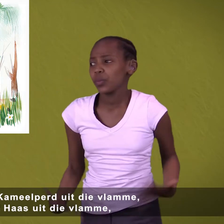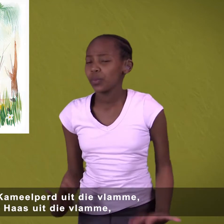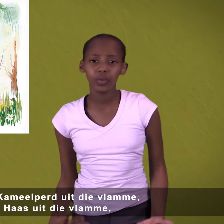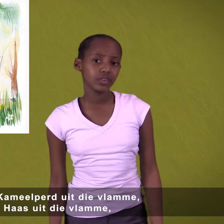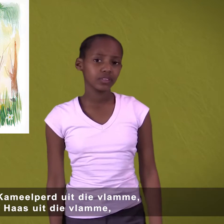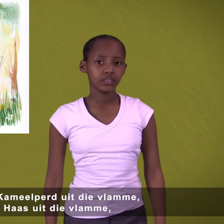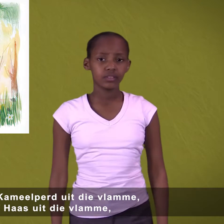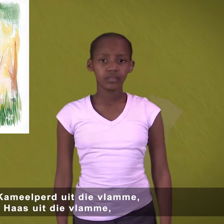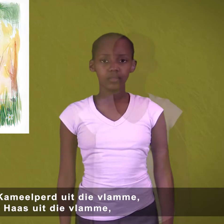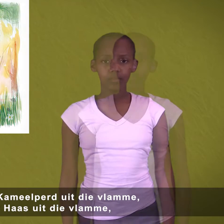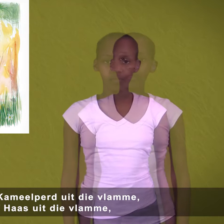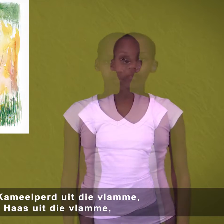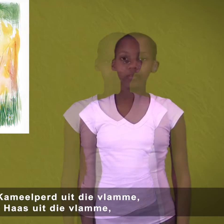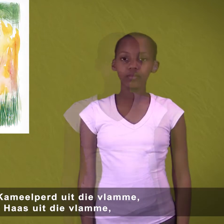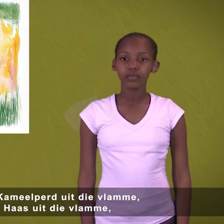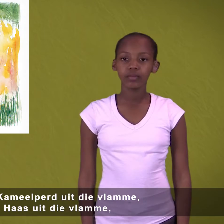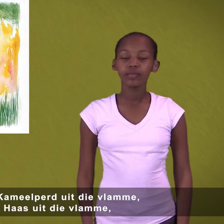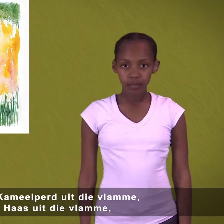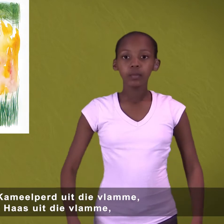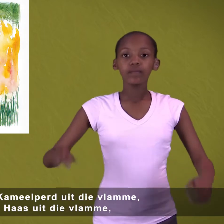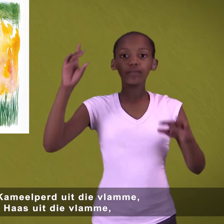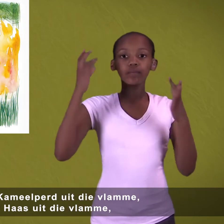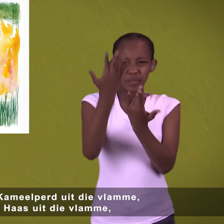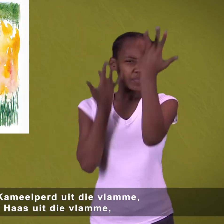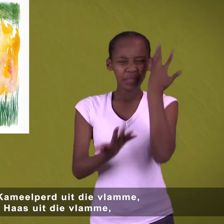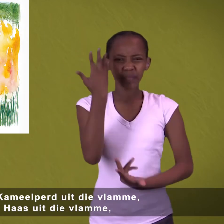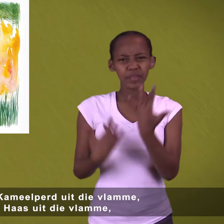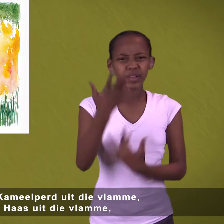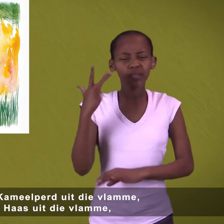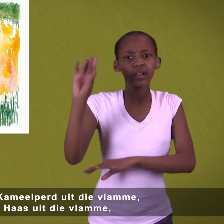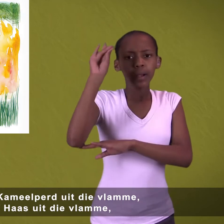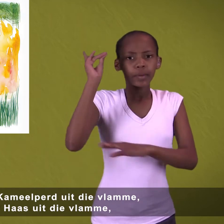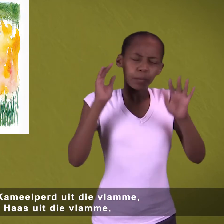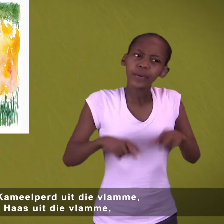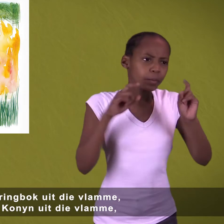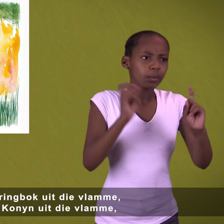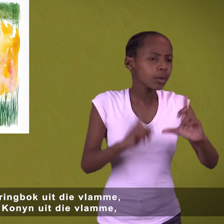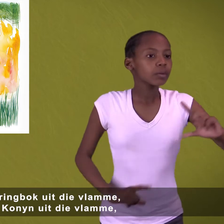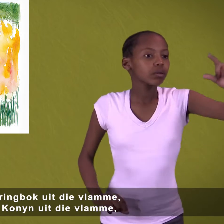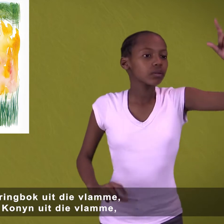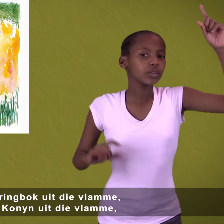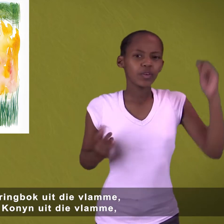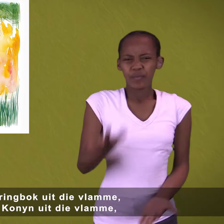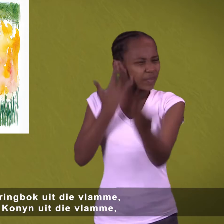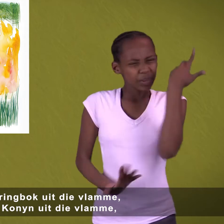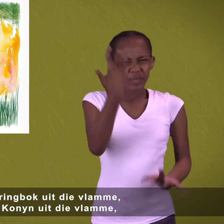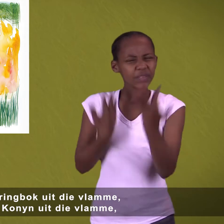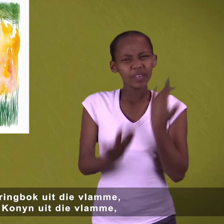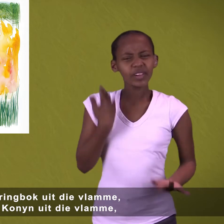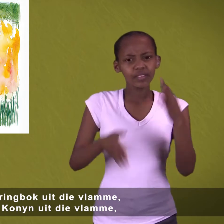klop, klops, kameelperd uit die vlamme. Huf, huf, huf, haas uit die vlamme. Tip, tip, tip, springbok uit die vlamme. Wip, wip,